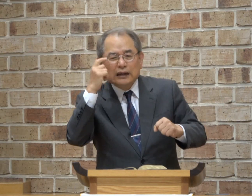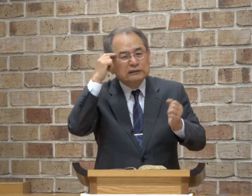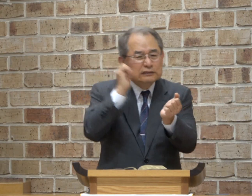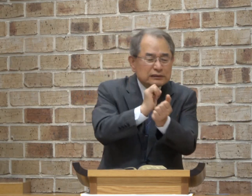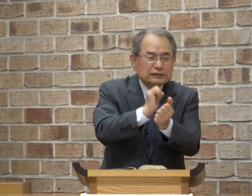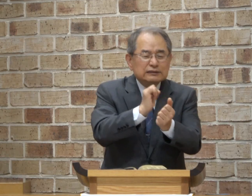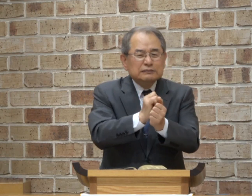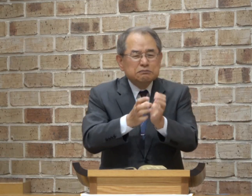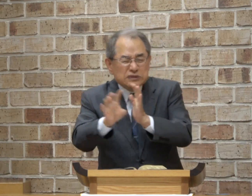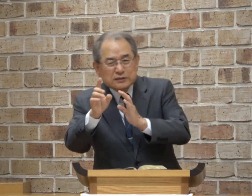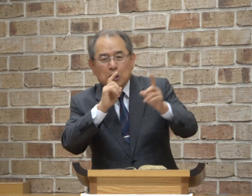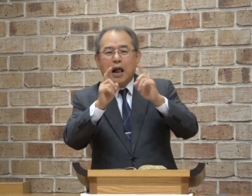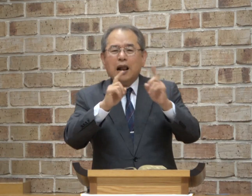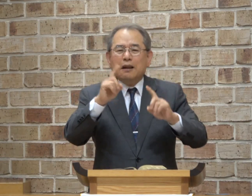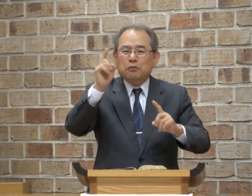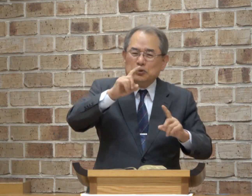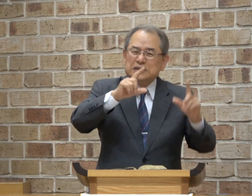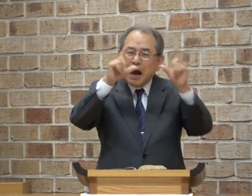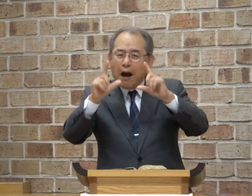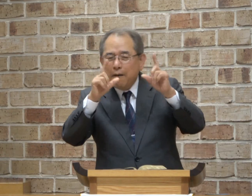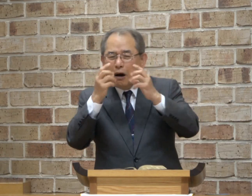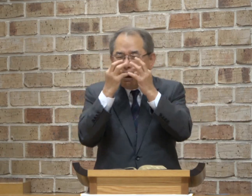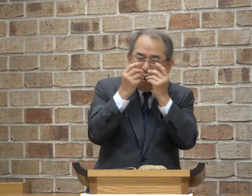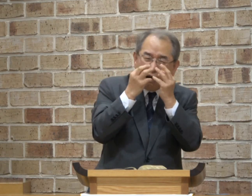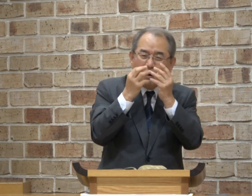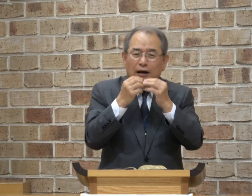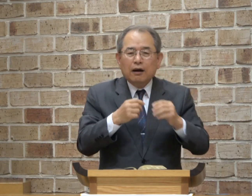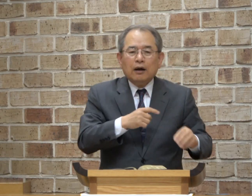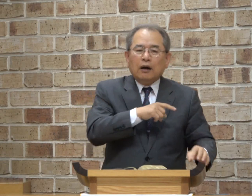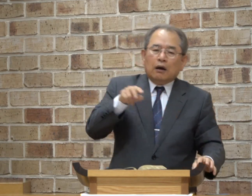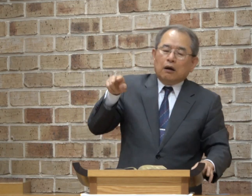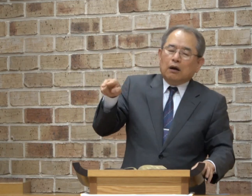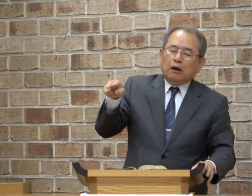우리의 안에 내주어진 성령께서 우리로 인해 우리의 삶으로 인해